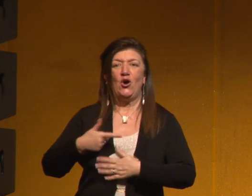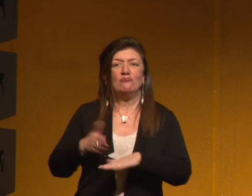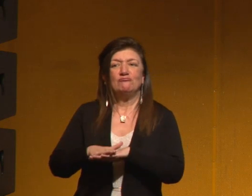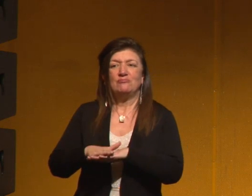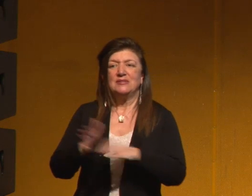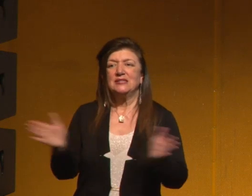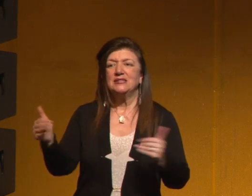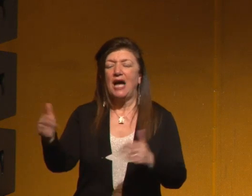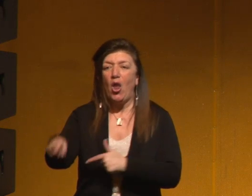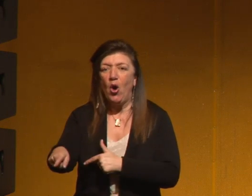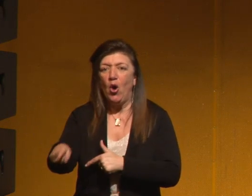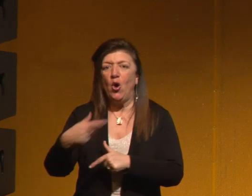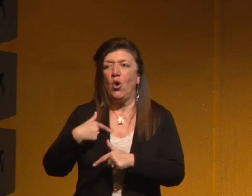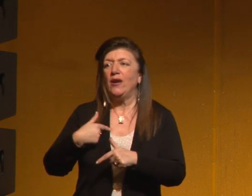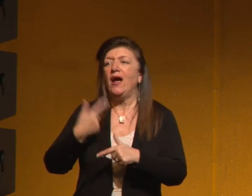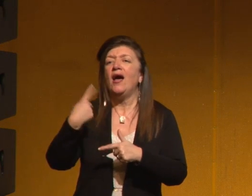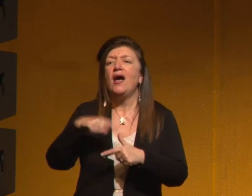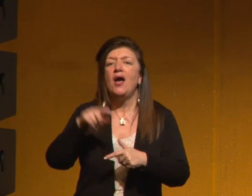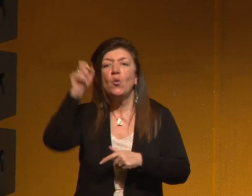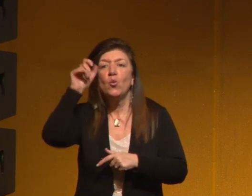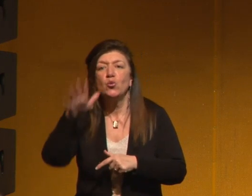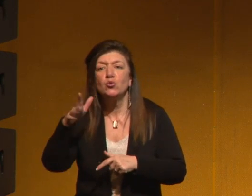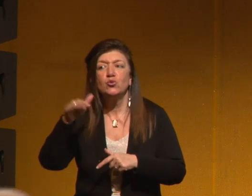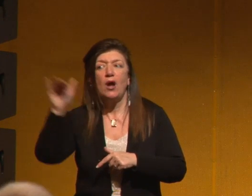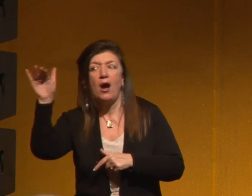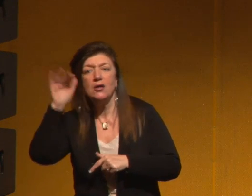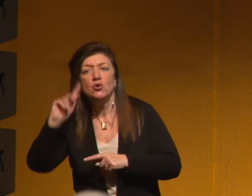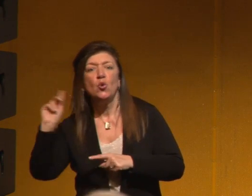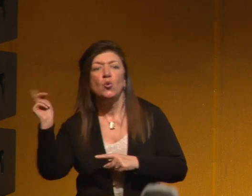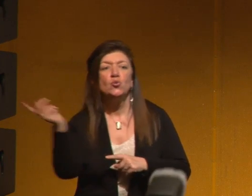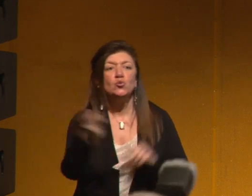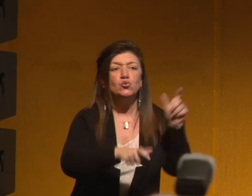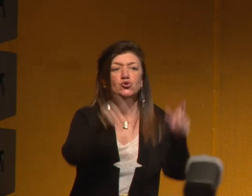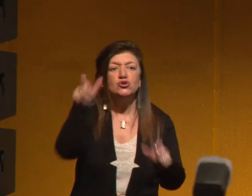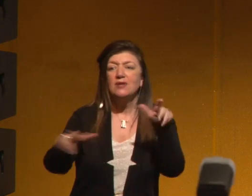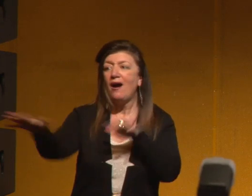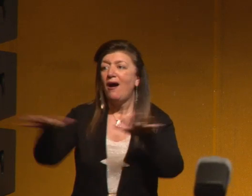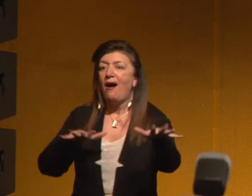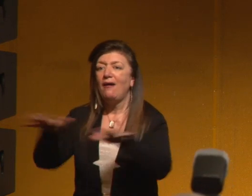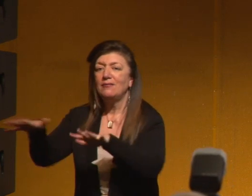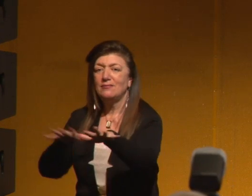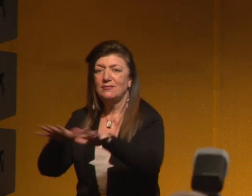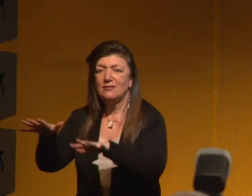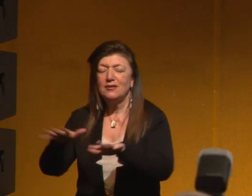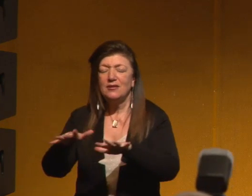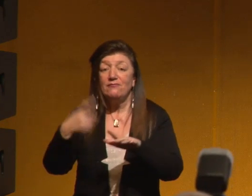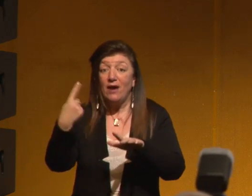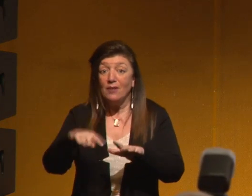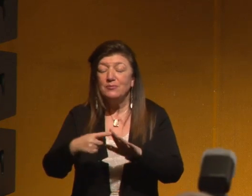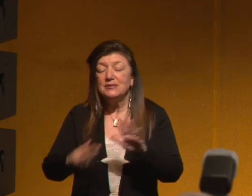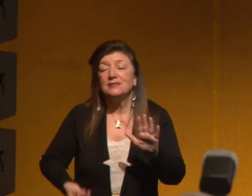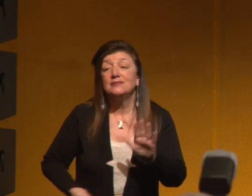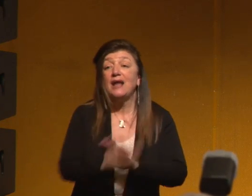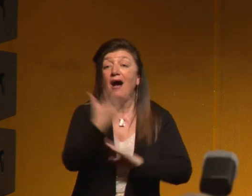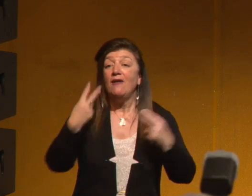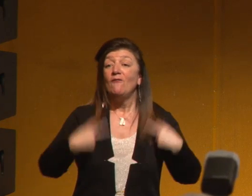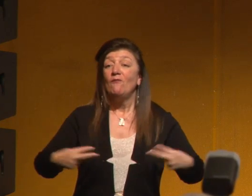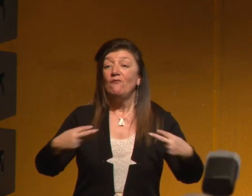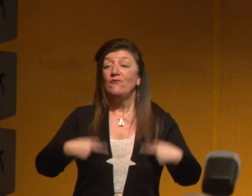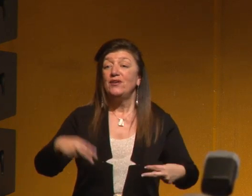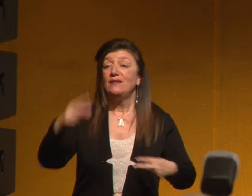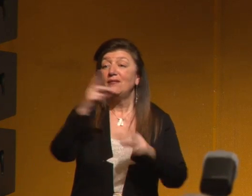a tutte le forme di cittadinanza attiva nella convinzione che sia l'unico modo per dare linfa alla democrazia per ricostruire